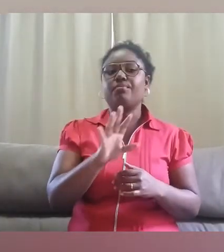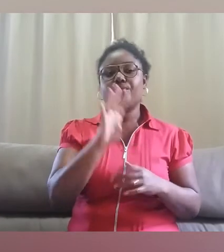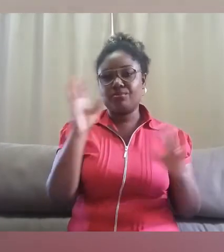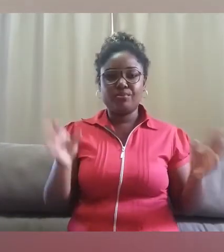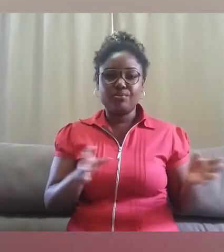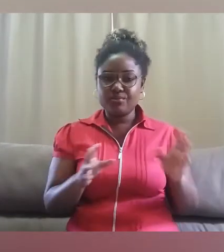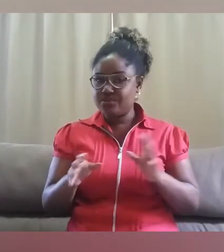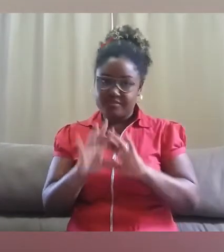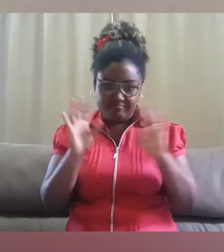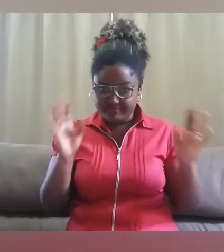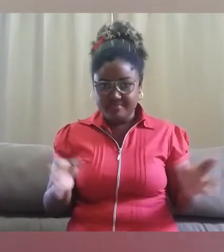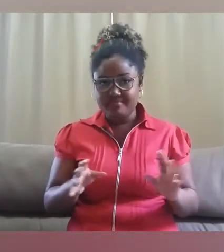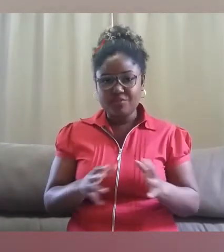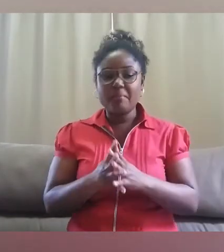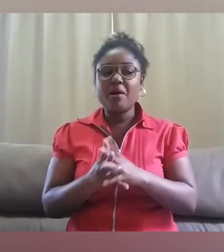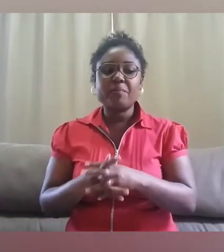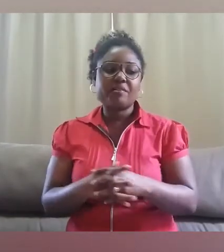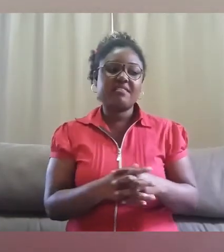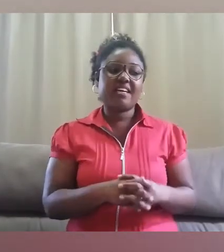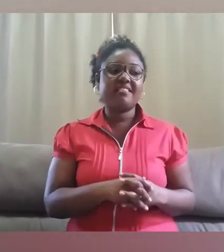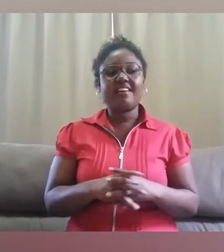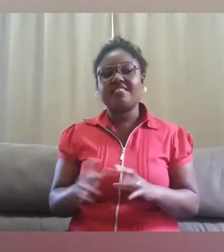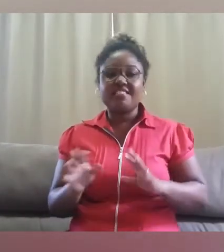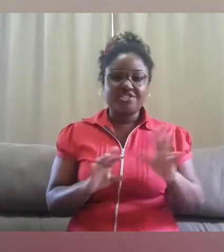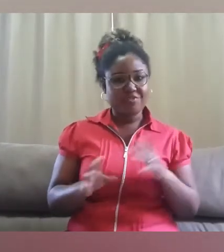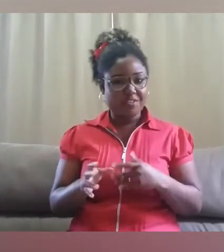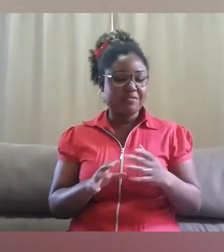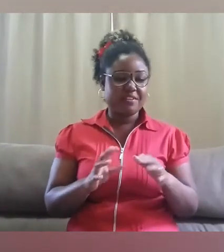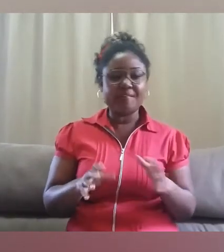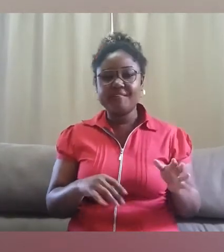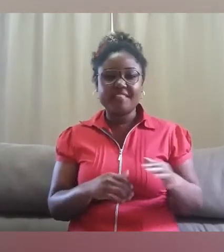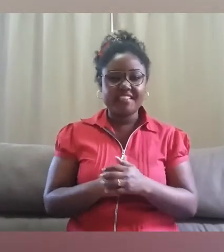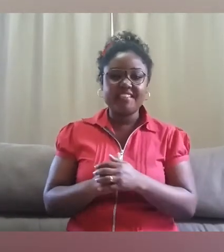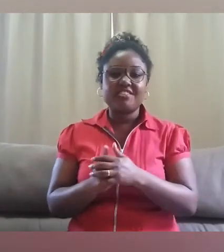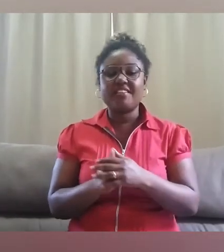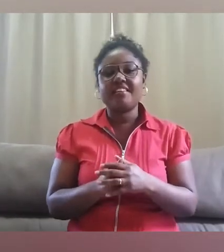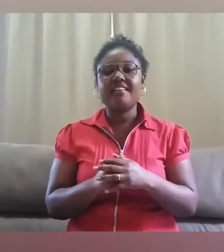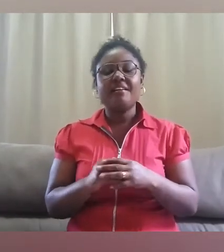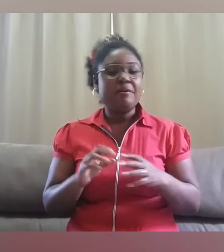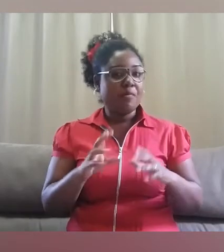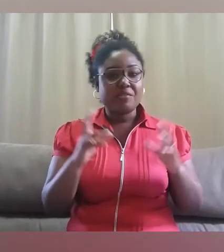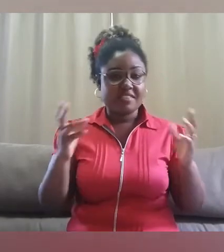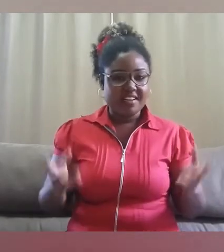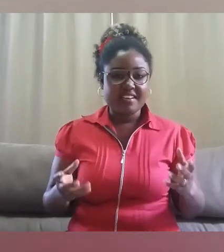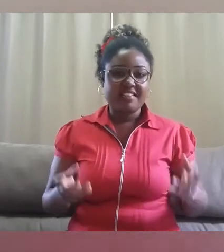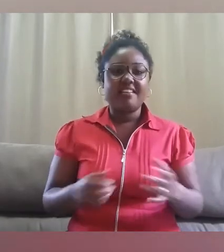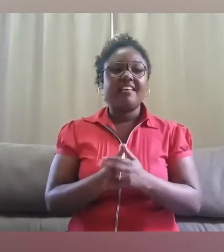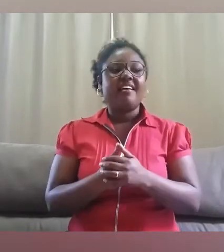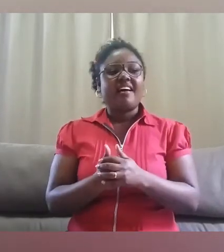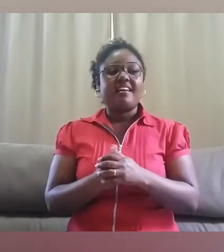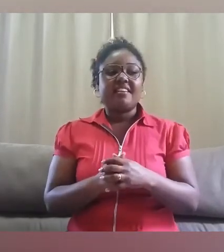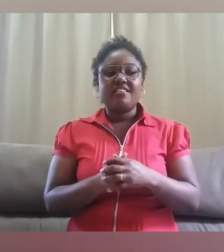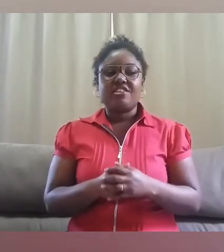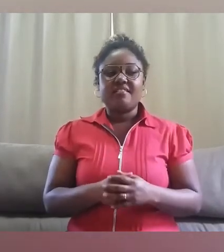Para os surdos, normal, perguntar a idade. Tem gente que fica com vergonha, né? De querer mostrar a idade que